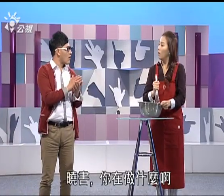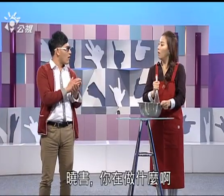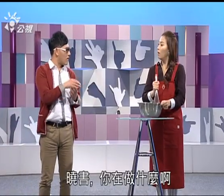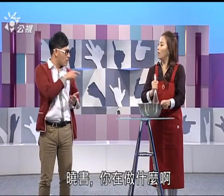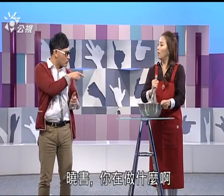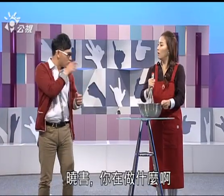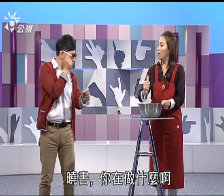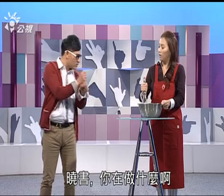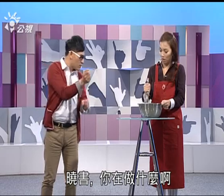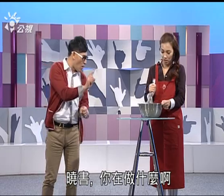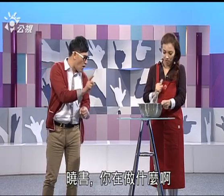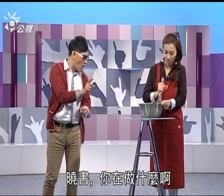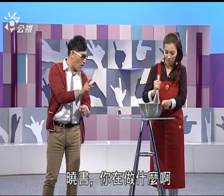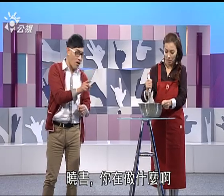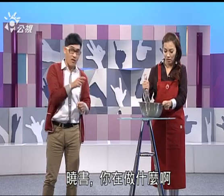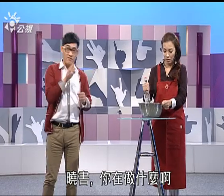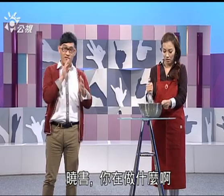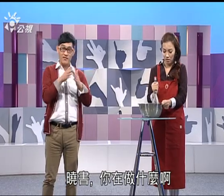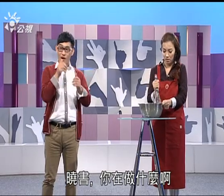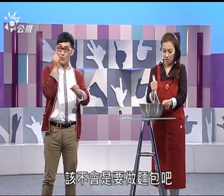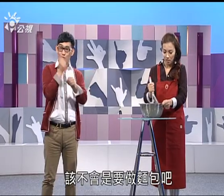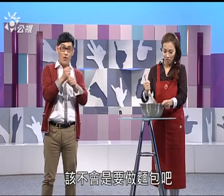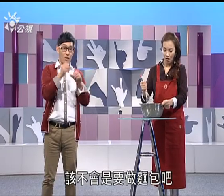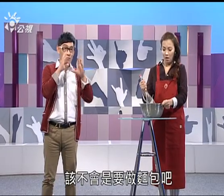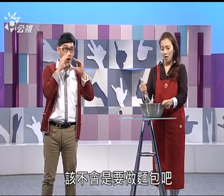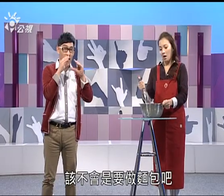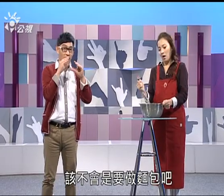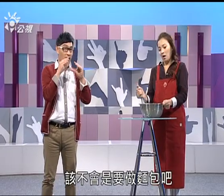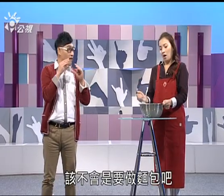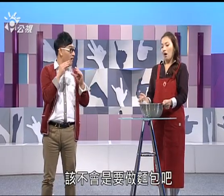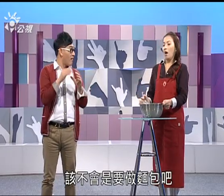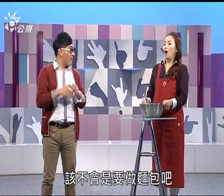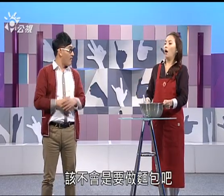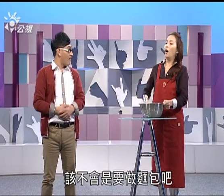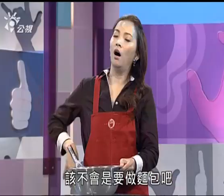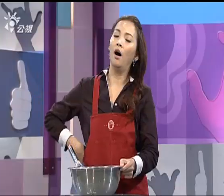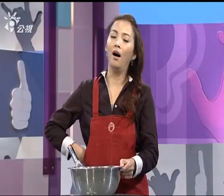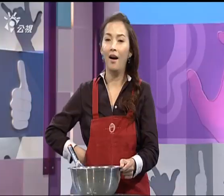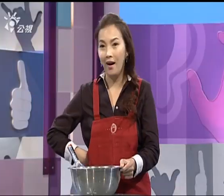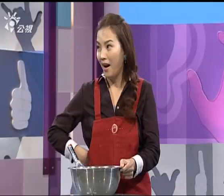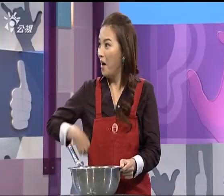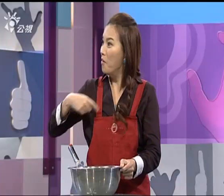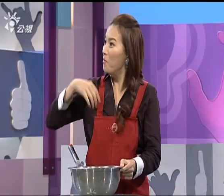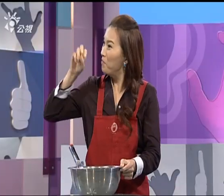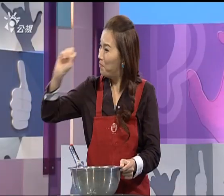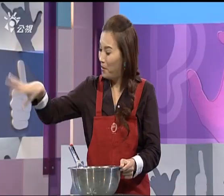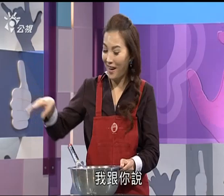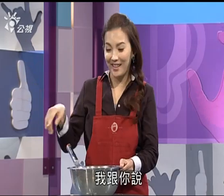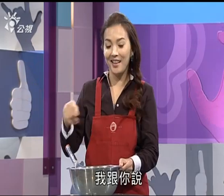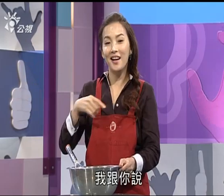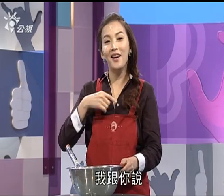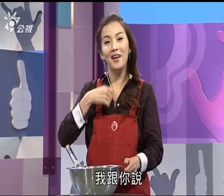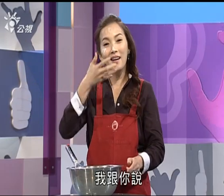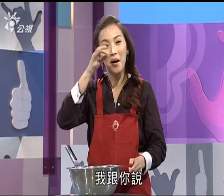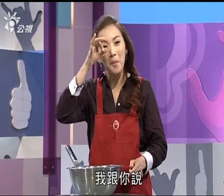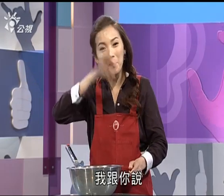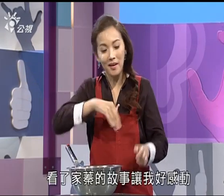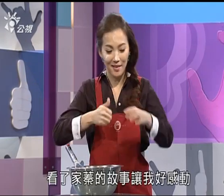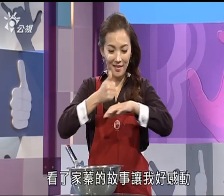小叔啊， 嗯， 你在做什么啊？该不会是要做面包吧？ 哎呀，我跟你说，看了